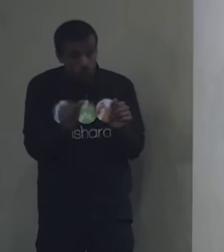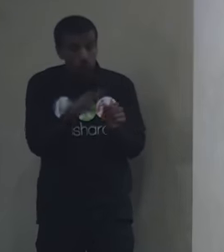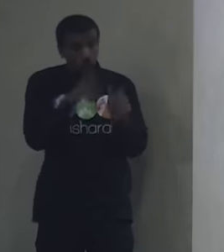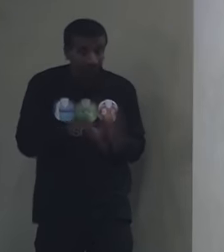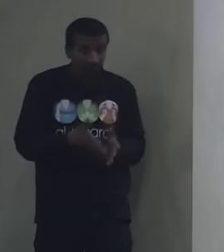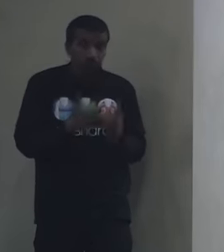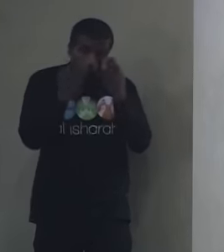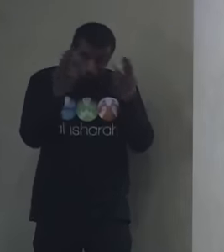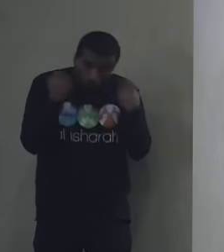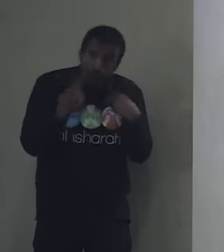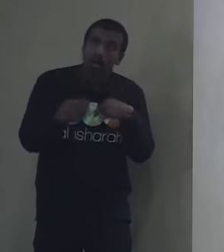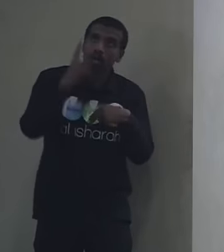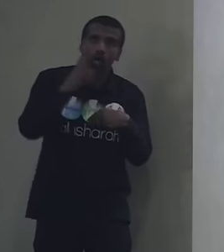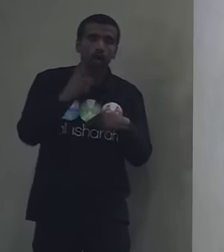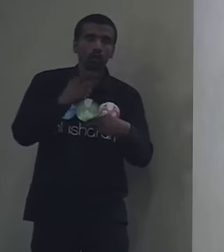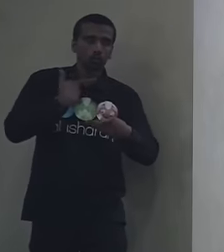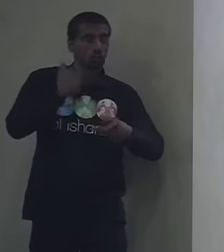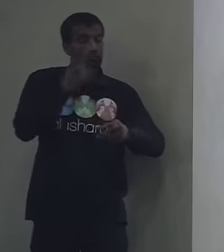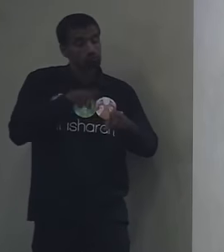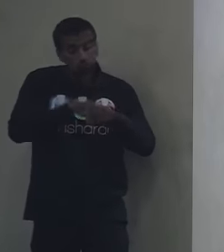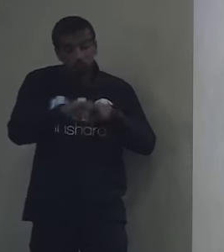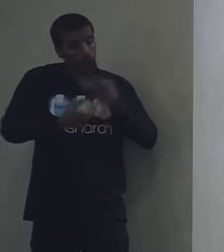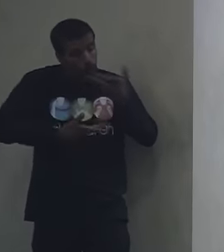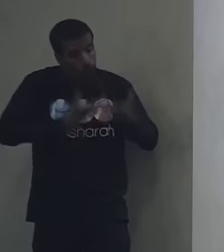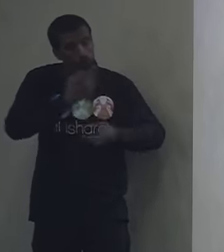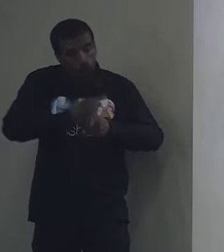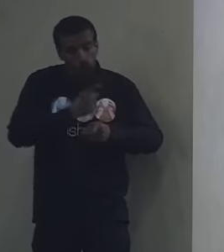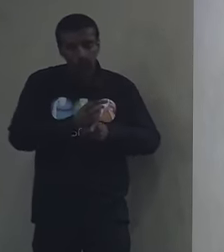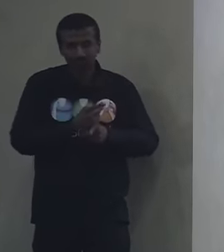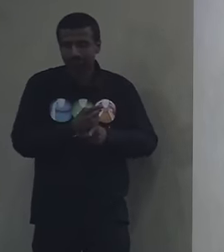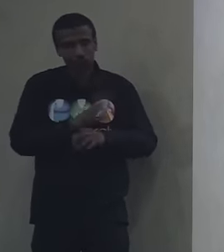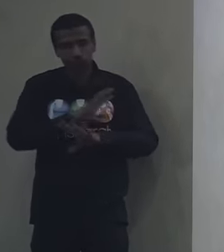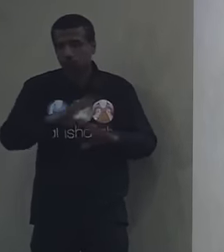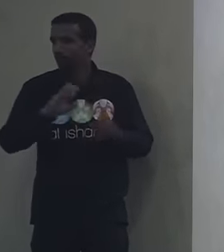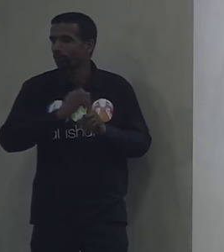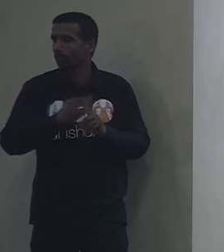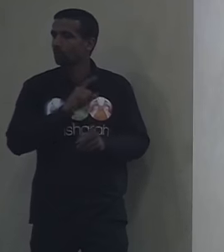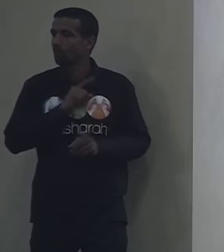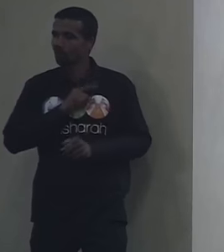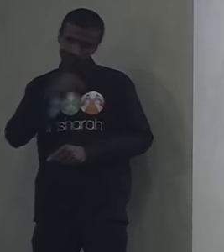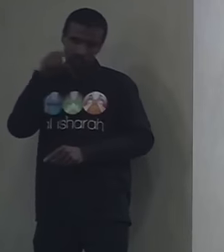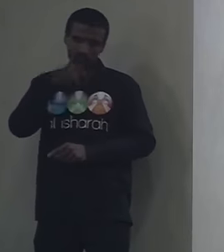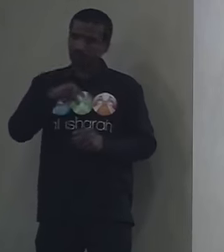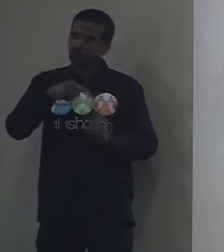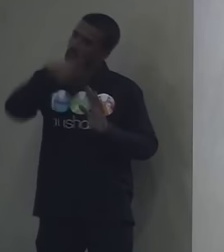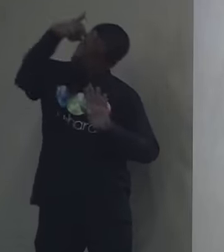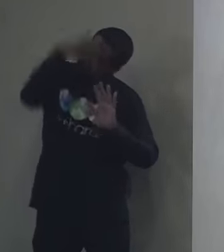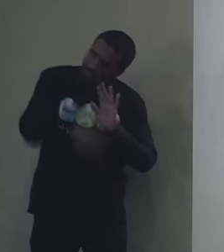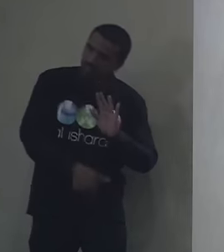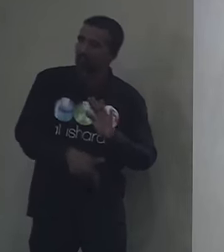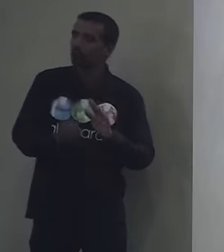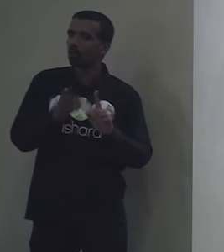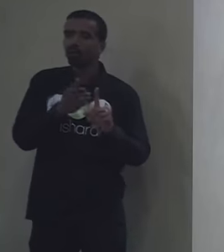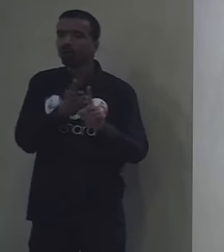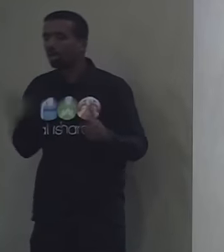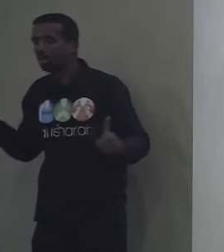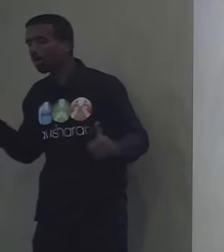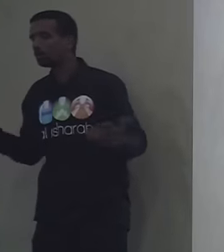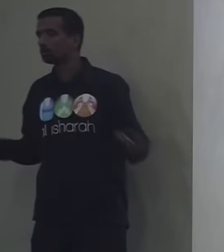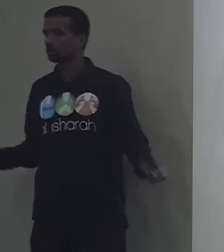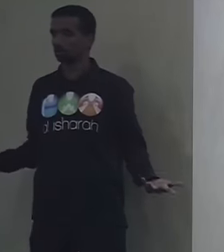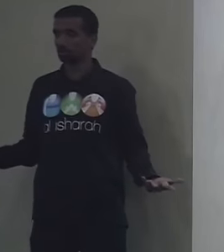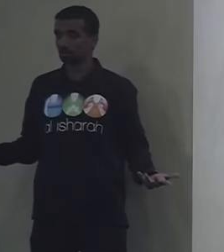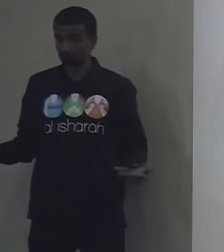hopeless cause. You see, the irony of this ayah is that the word لو in Arabic is used as hasra. It's used to